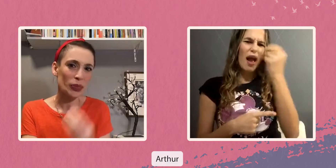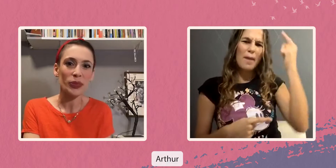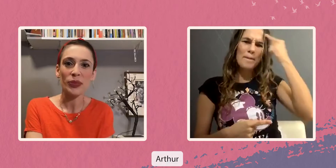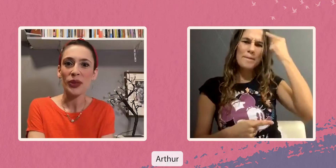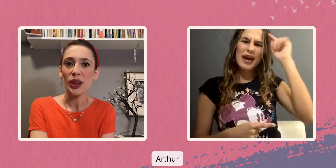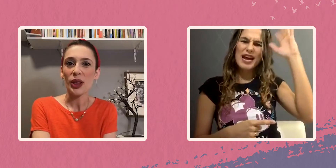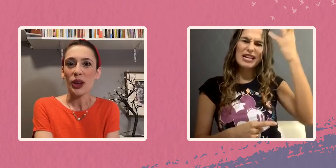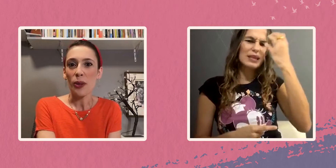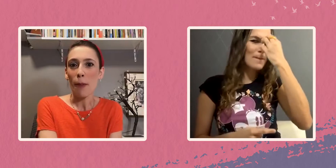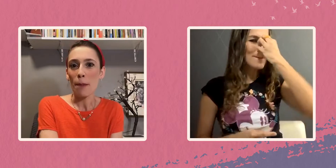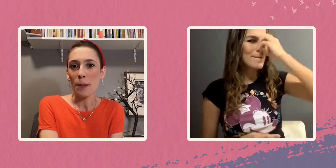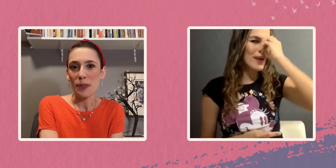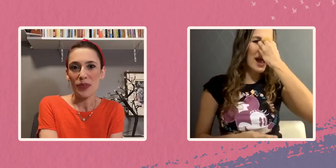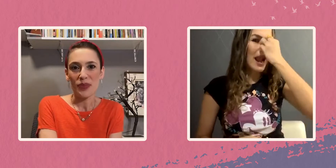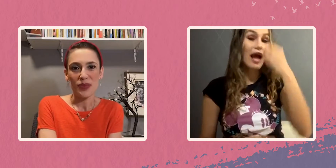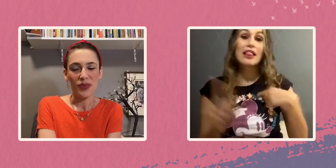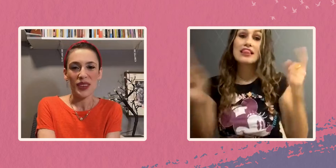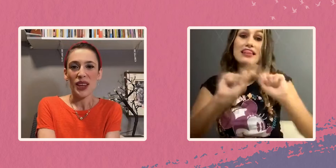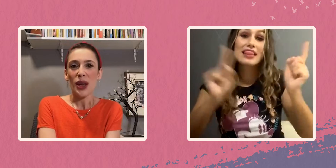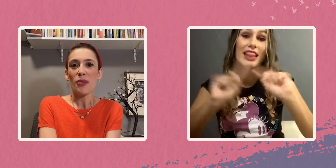Arthur.